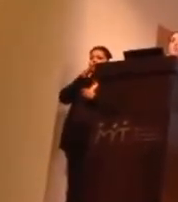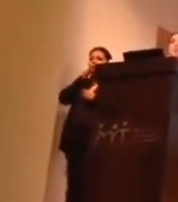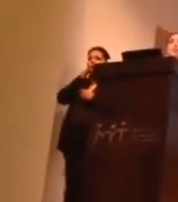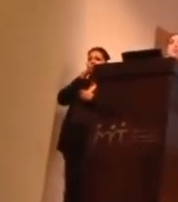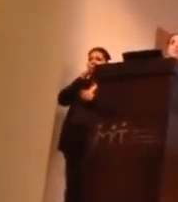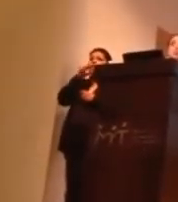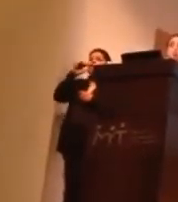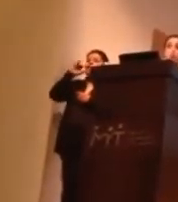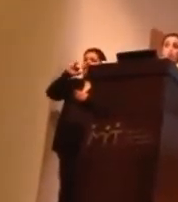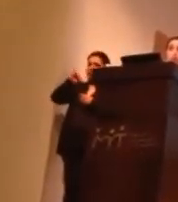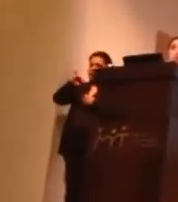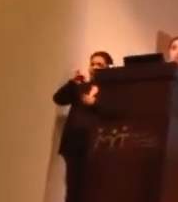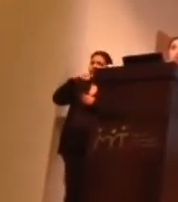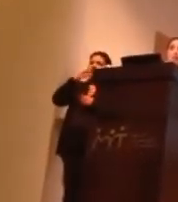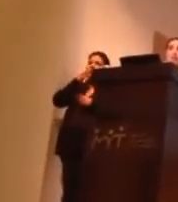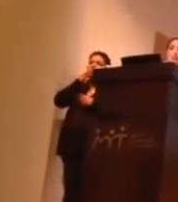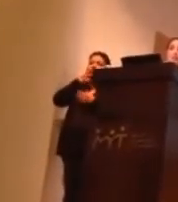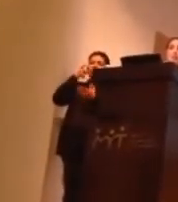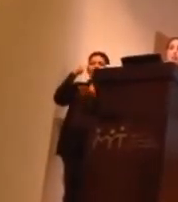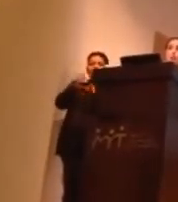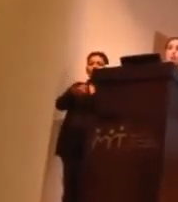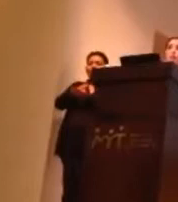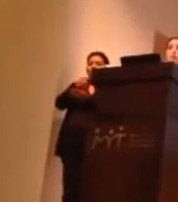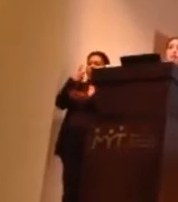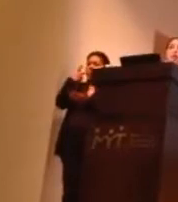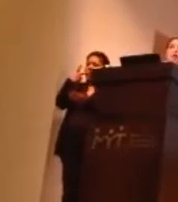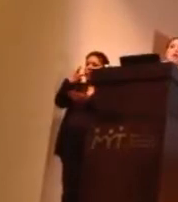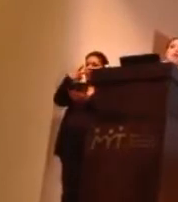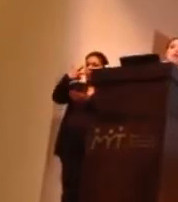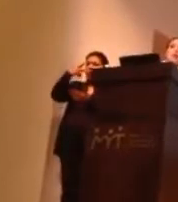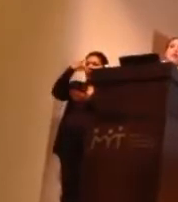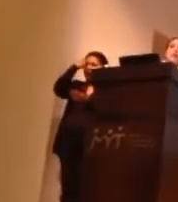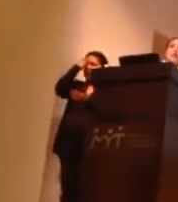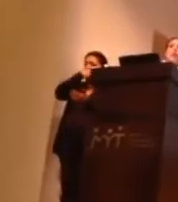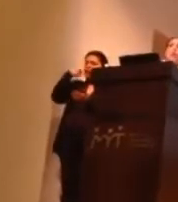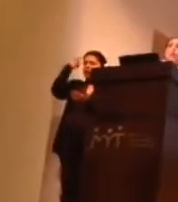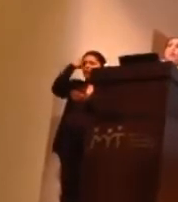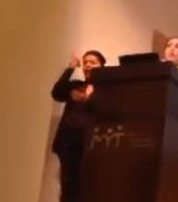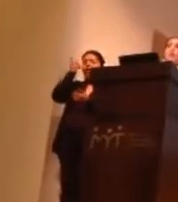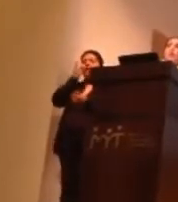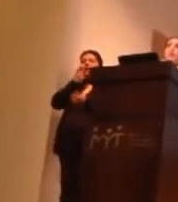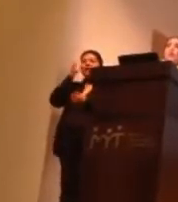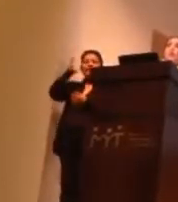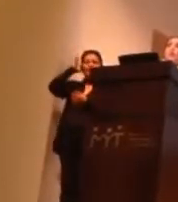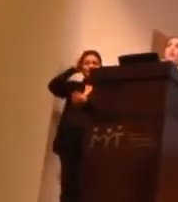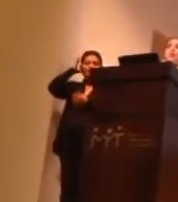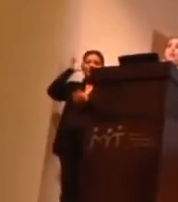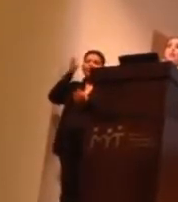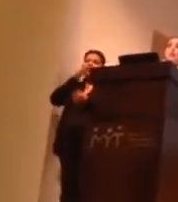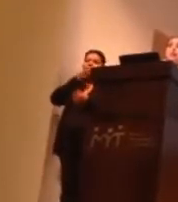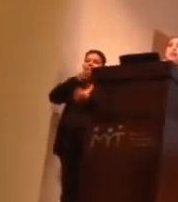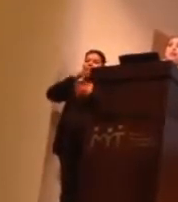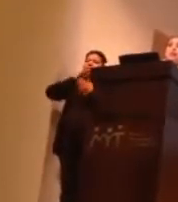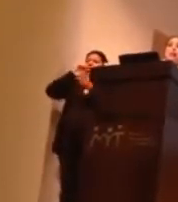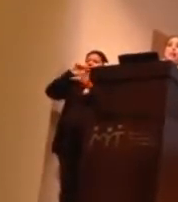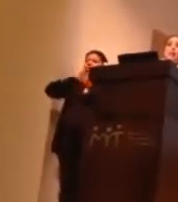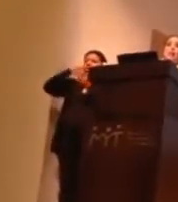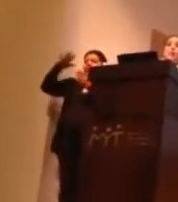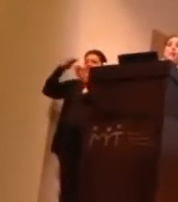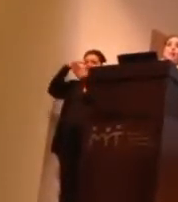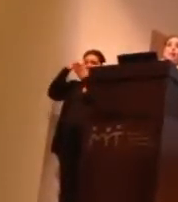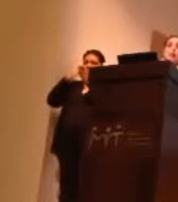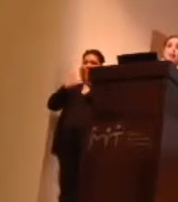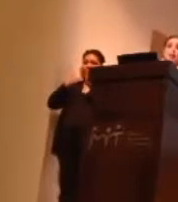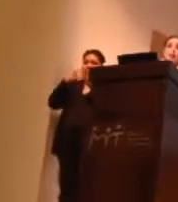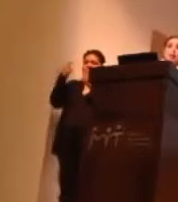requieren dormir más de 8 horas, orgánicamente es importante. El cerebro de un niño y el cerebro de un adolescente requiere de la